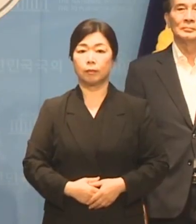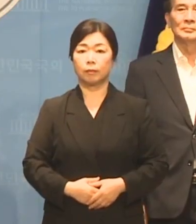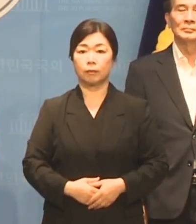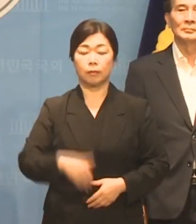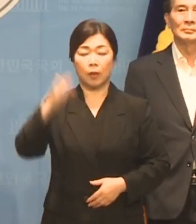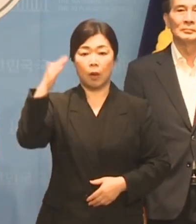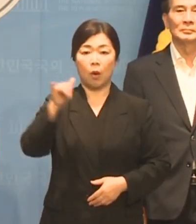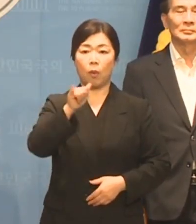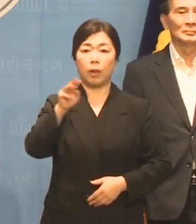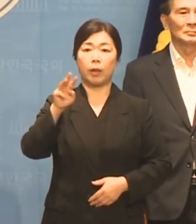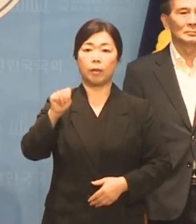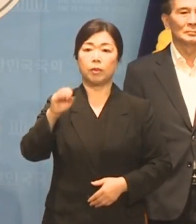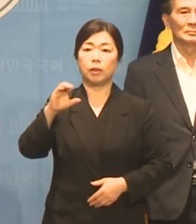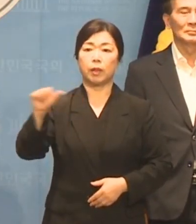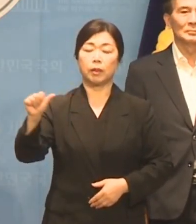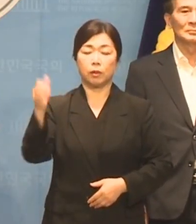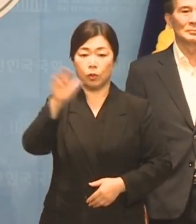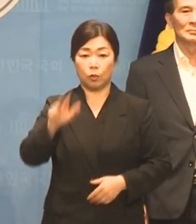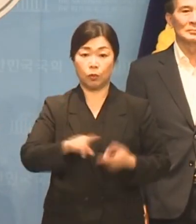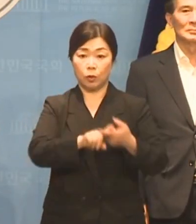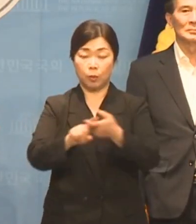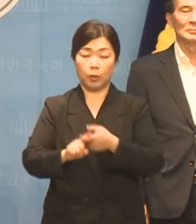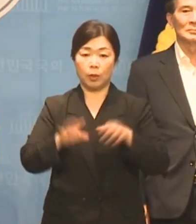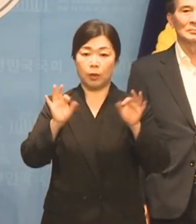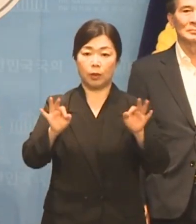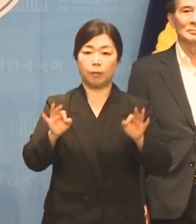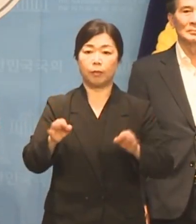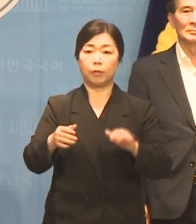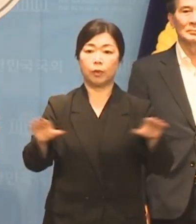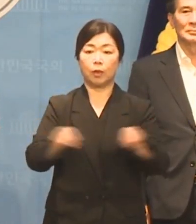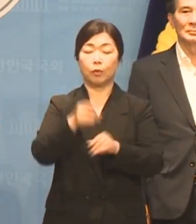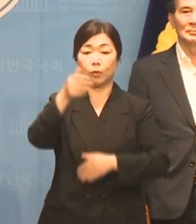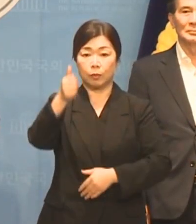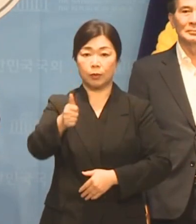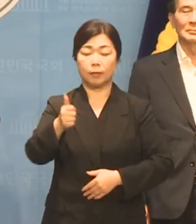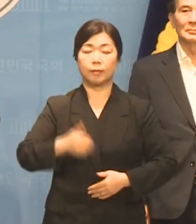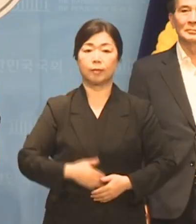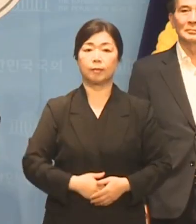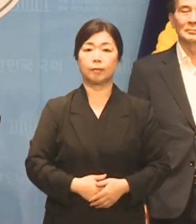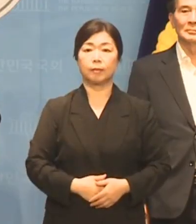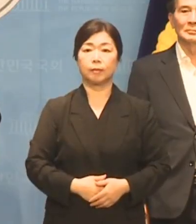한국 YMCA 전국연맹 김경민 사무총장님,